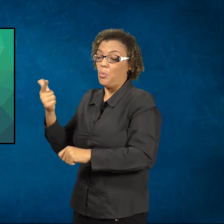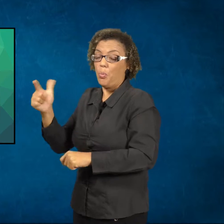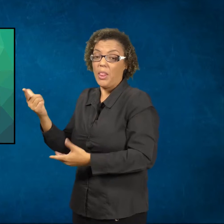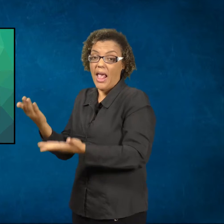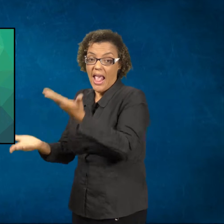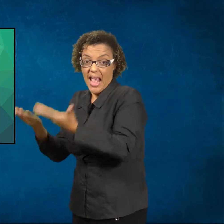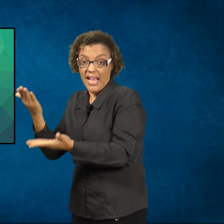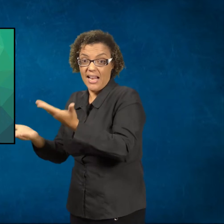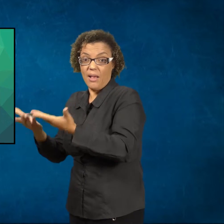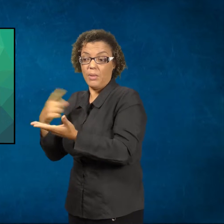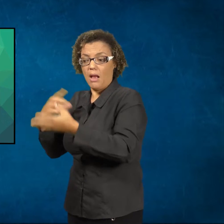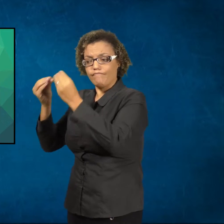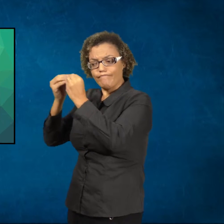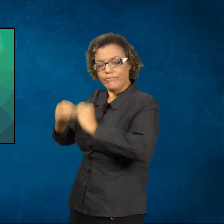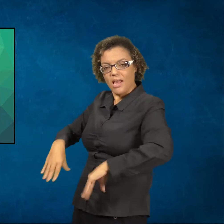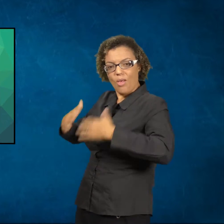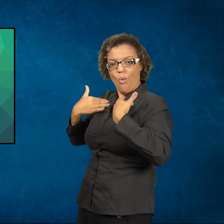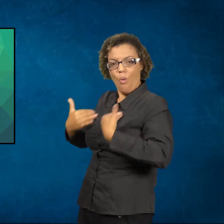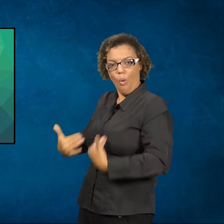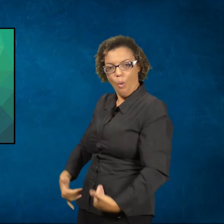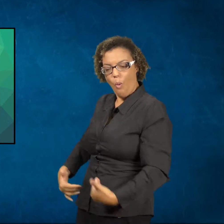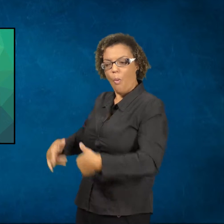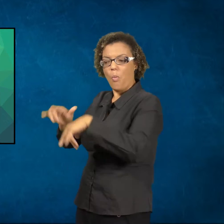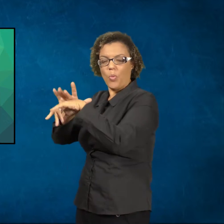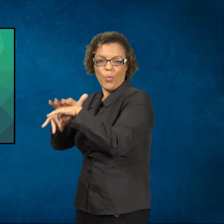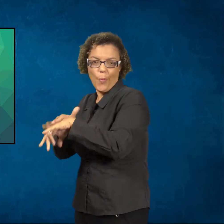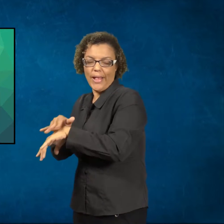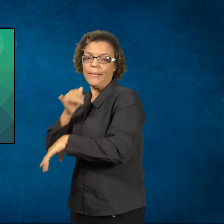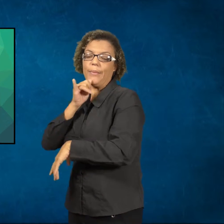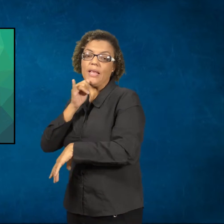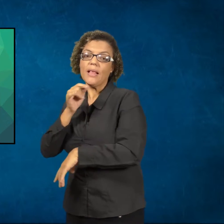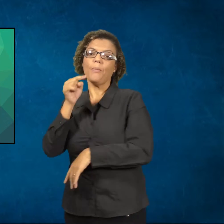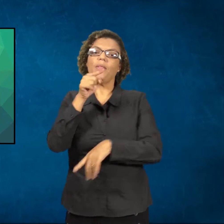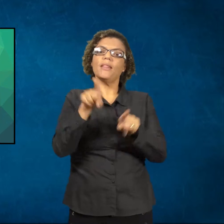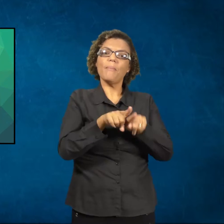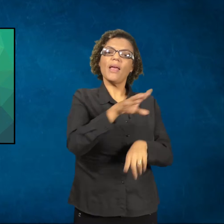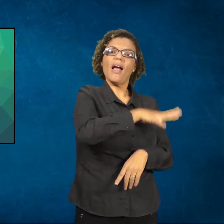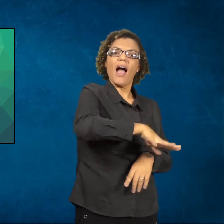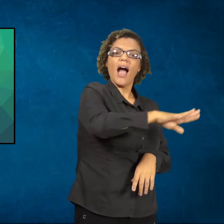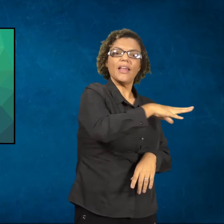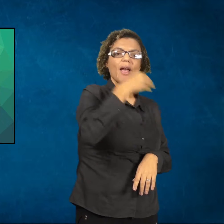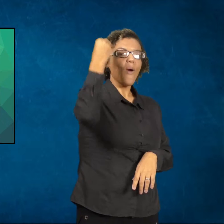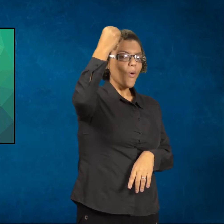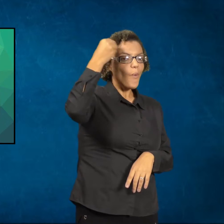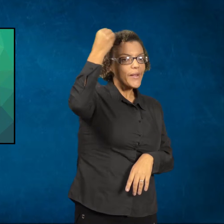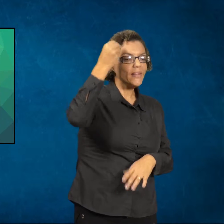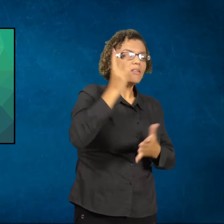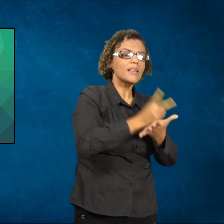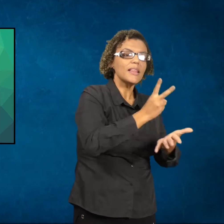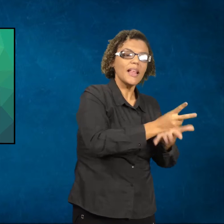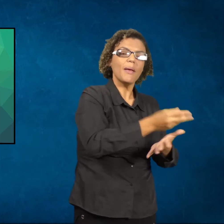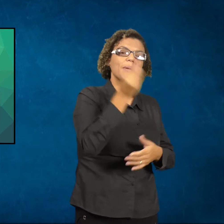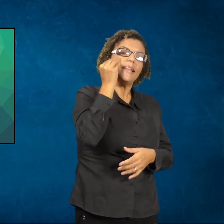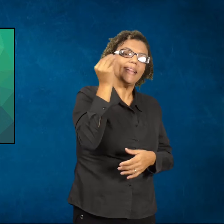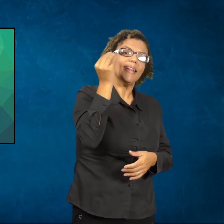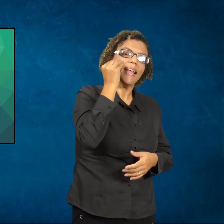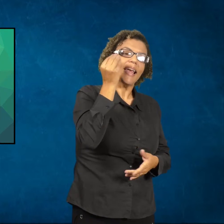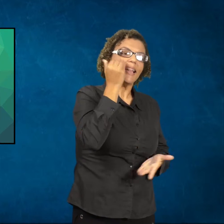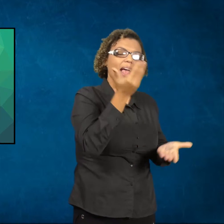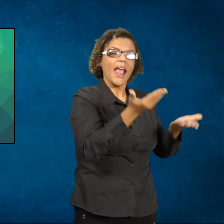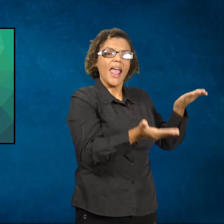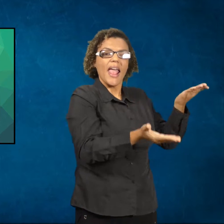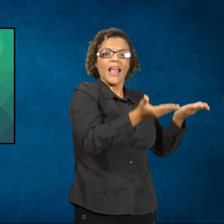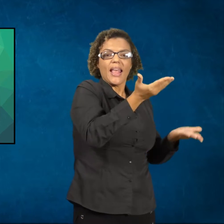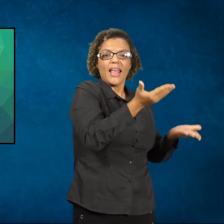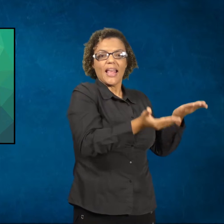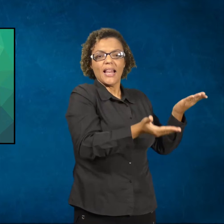consequências muito danosas para o organismo. A parte cognitiva do sujeito também tende ao equilíbrio. O